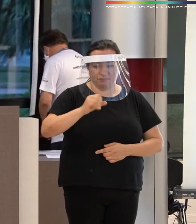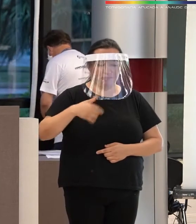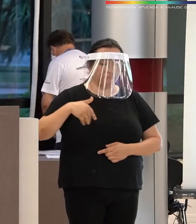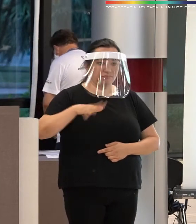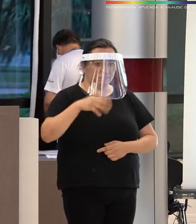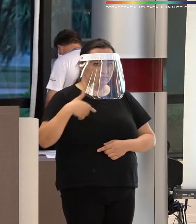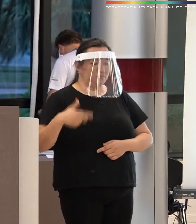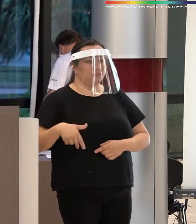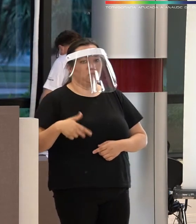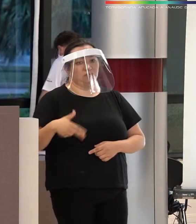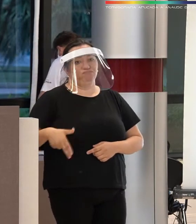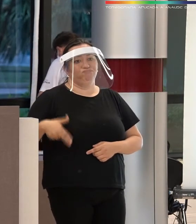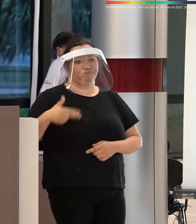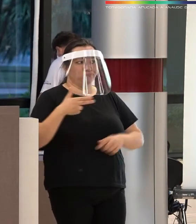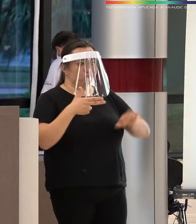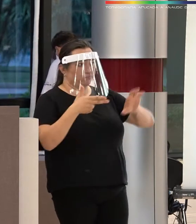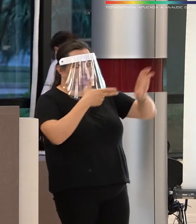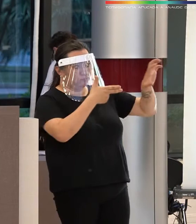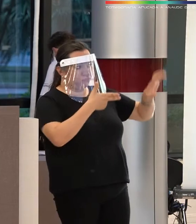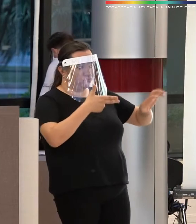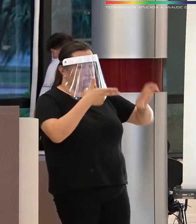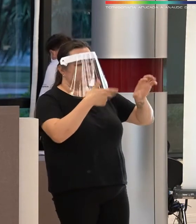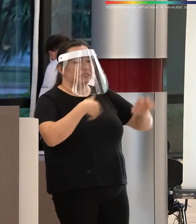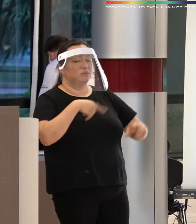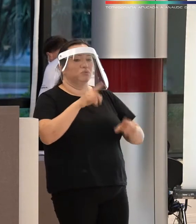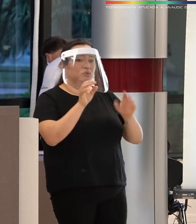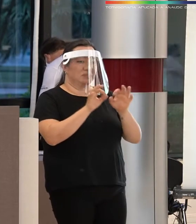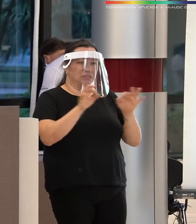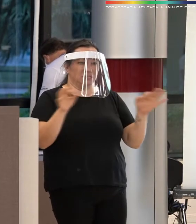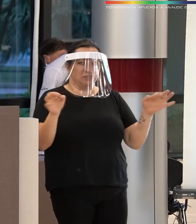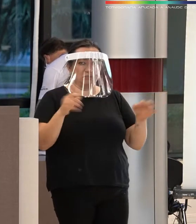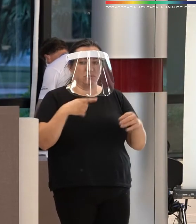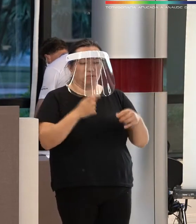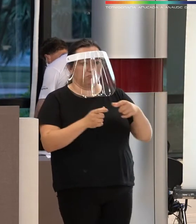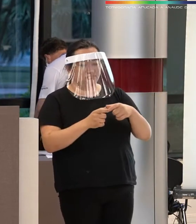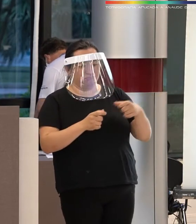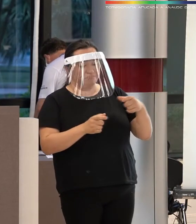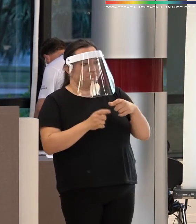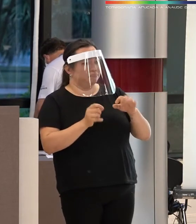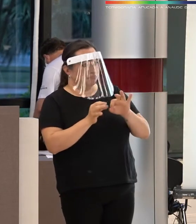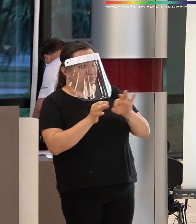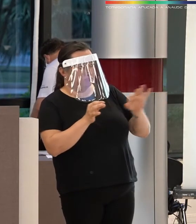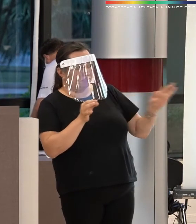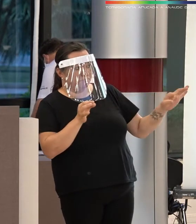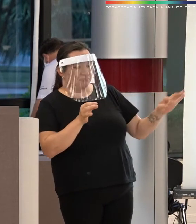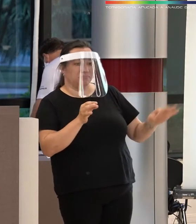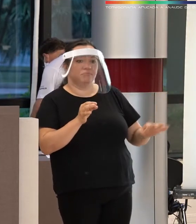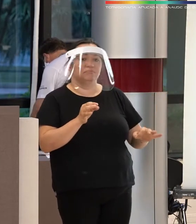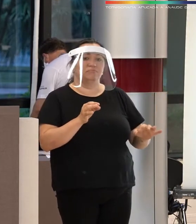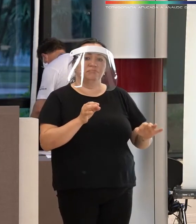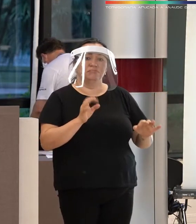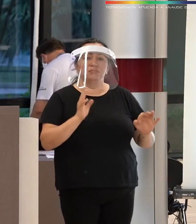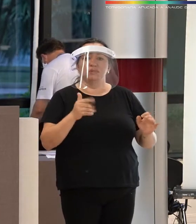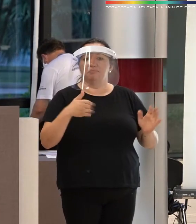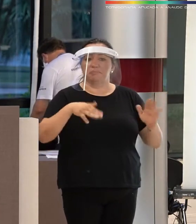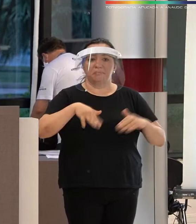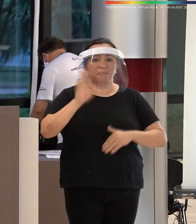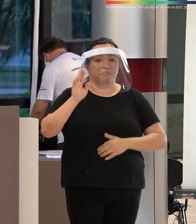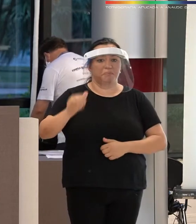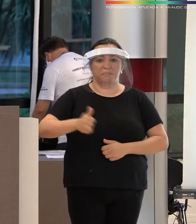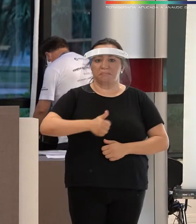termográfica. Eu tenho uma mais simplesinha, que é a Thermocan, da FLIR. Uma das